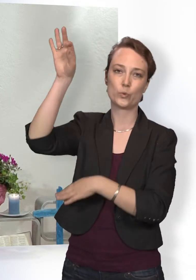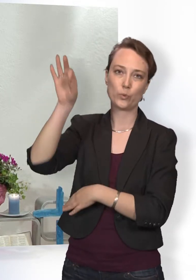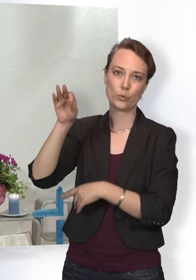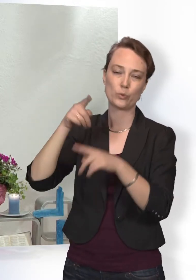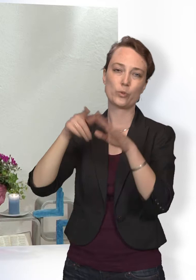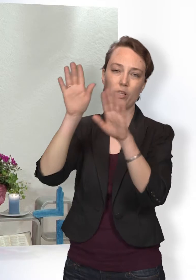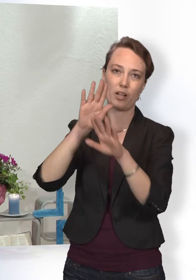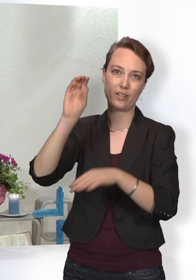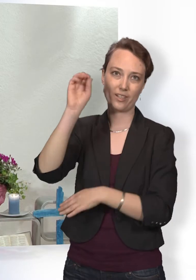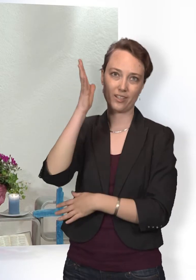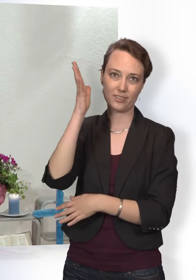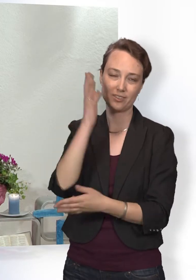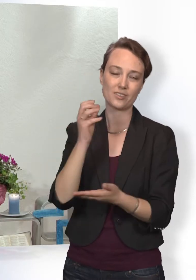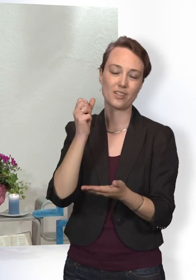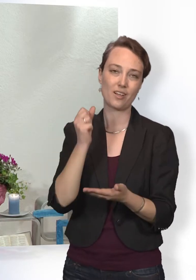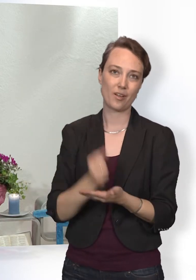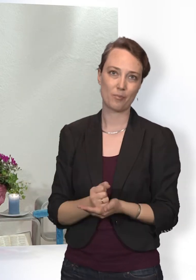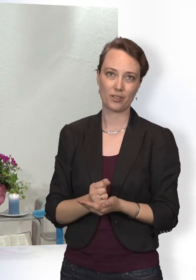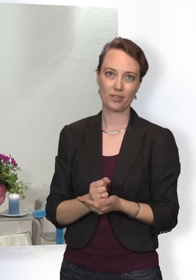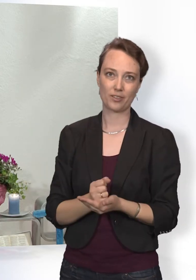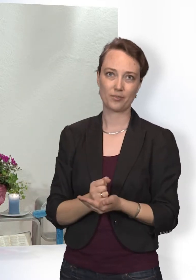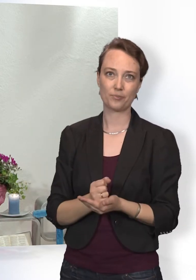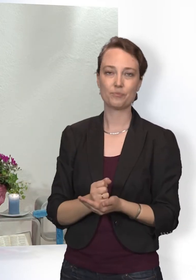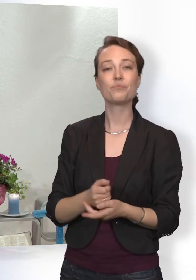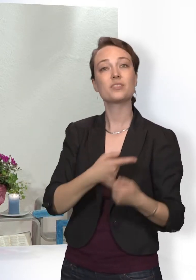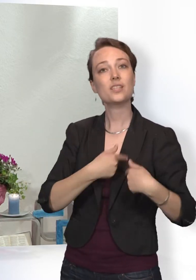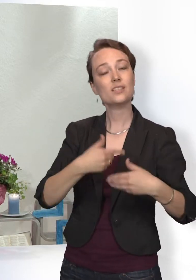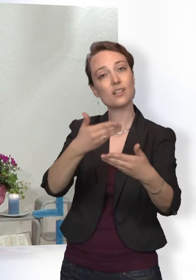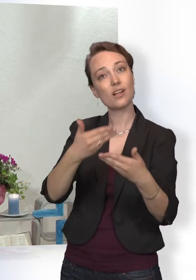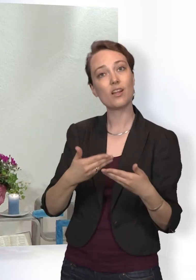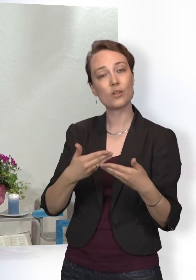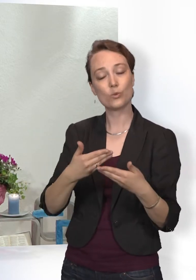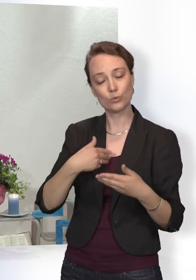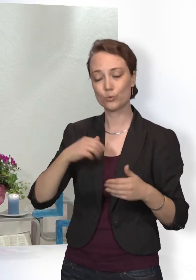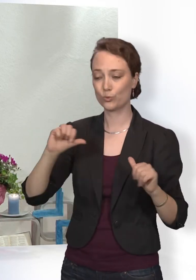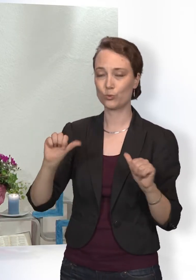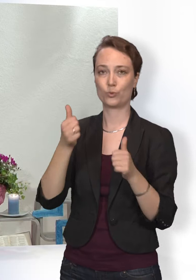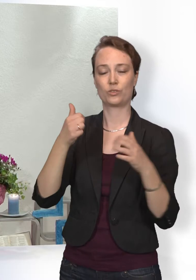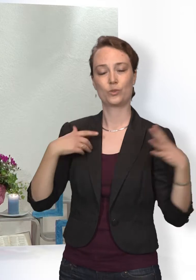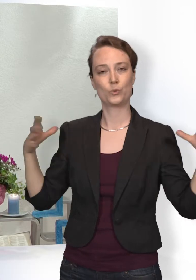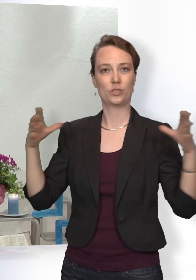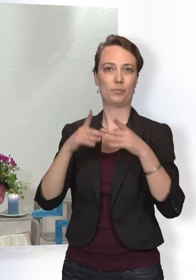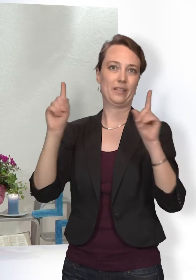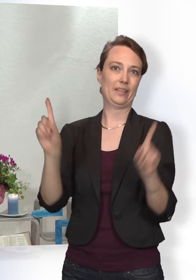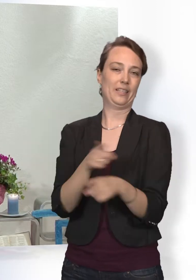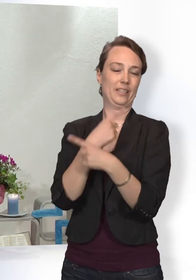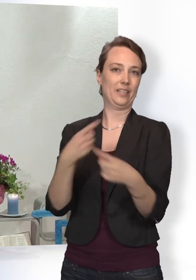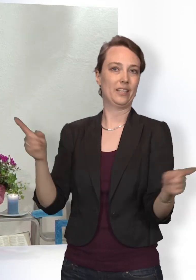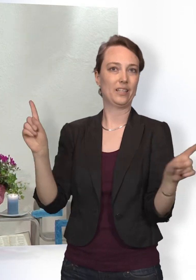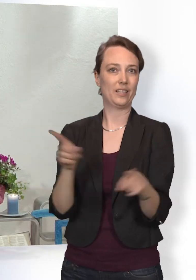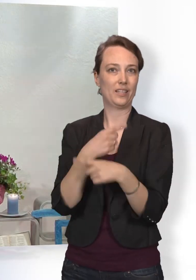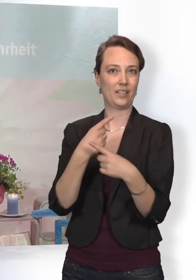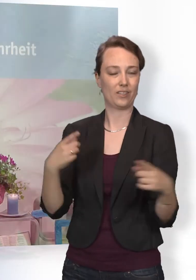Geistes. Amen. Und ich lade Sie ein zu einem ersten gemeinsamen Lied, O komm, du Geist der